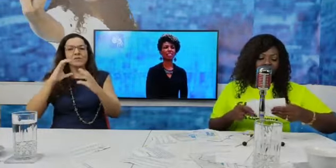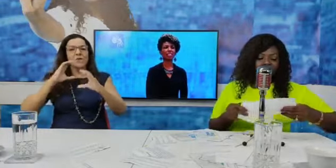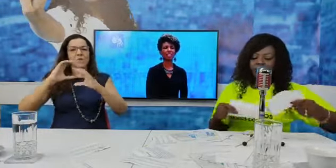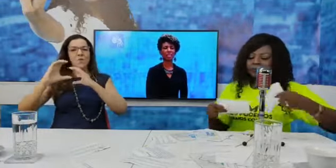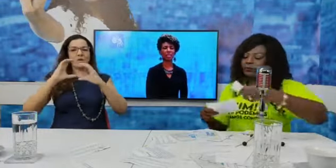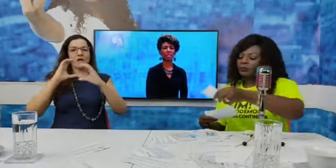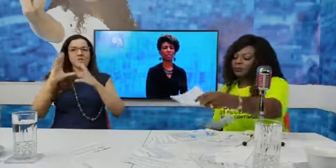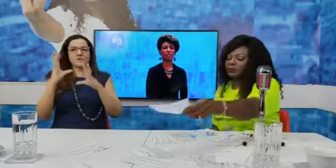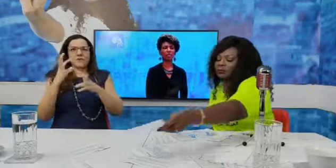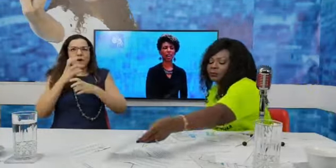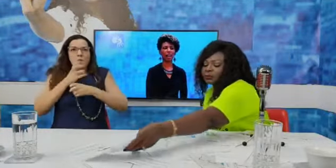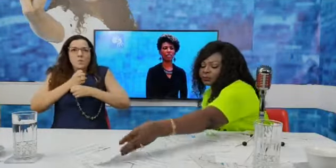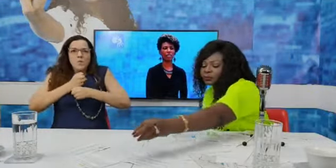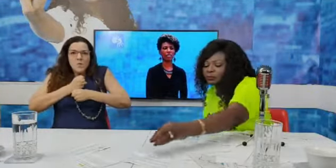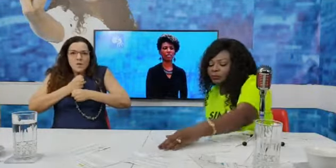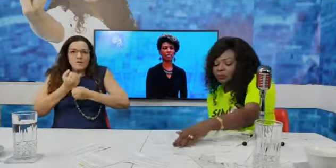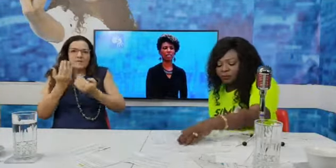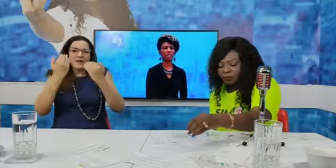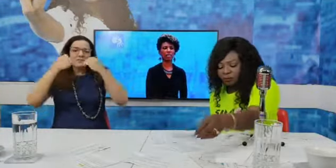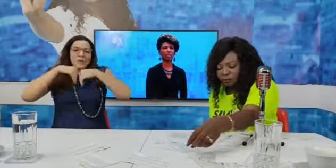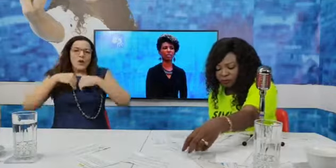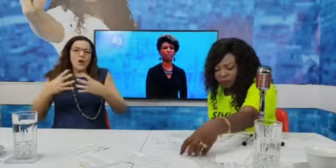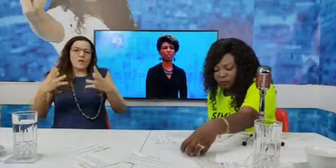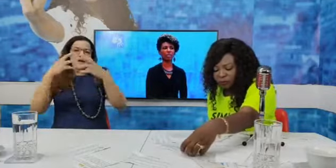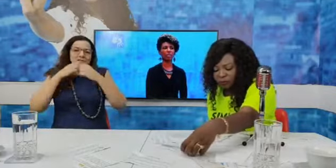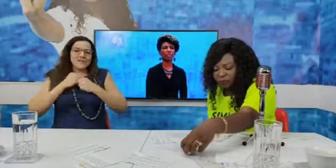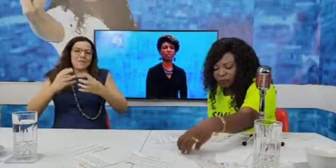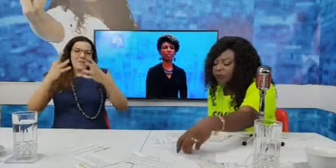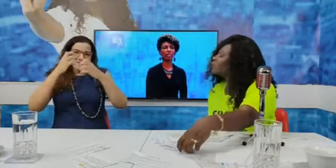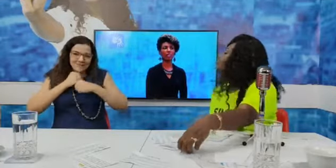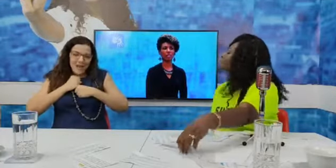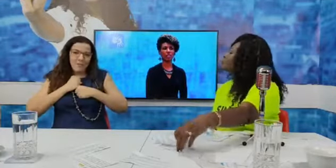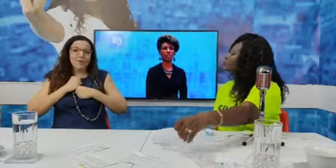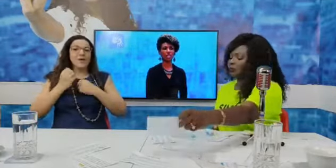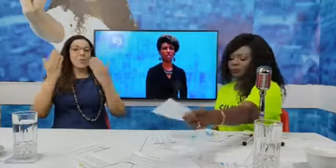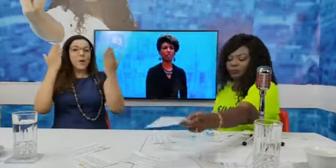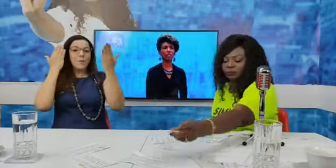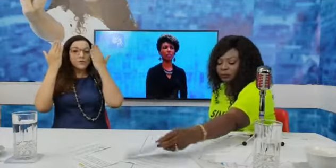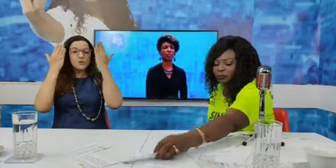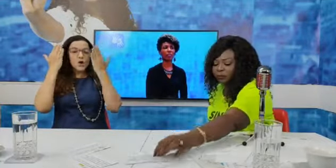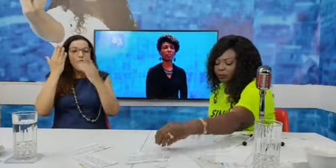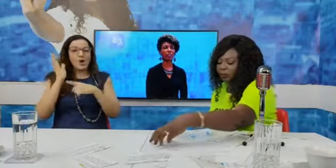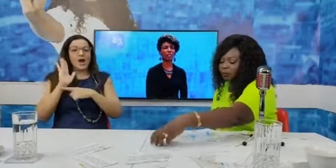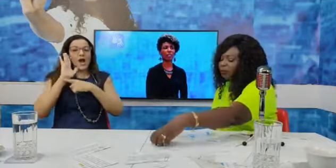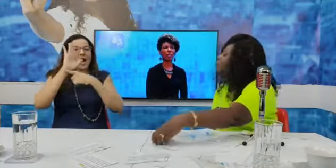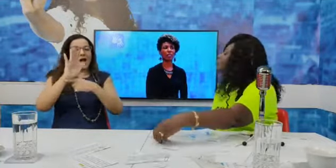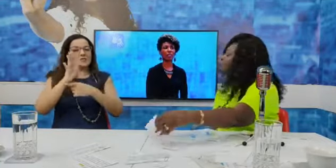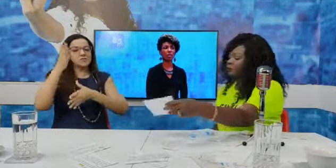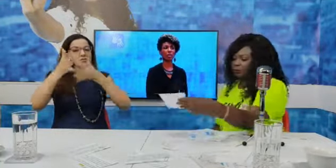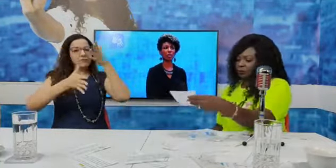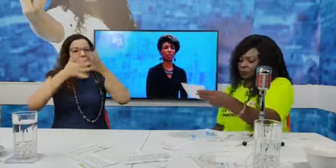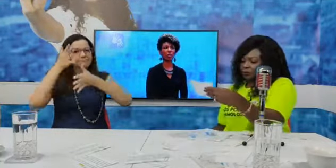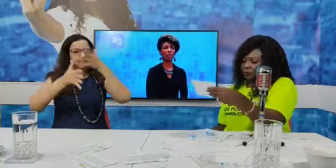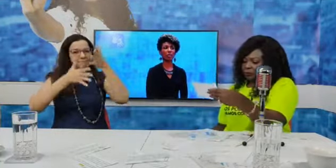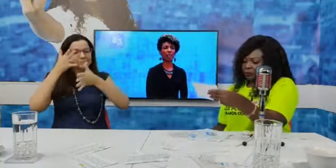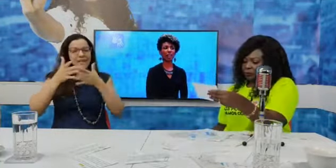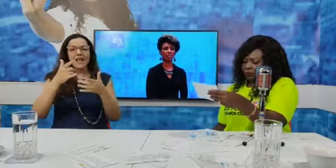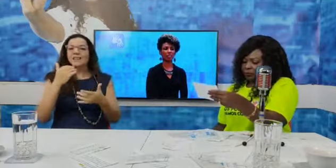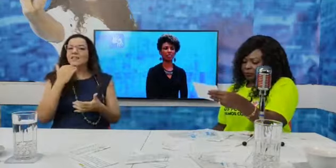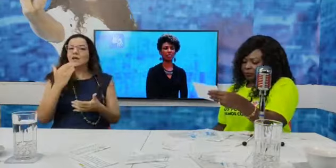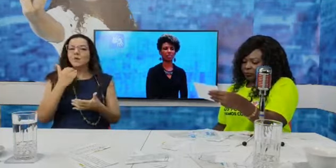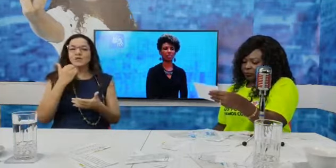tem essas questões emocionais, de falta de contato com a família, fica introspectivo. E o psicólogo, ele pode